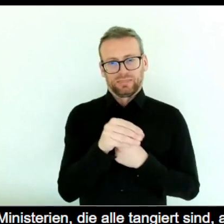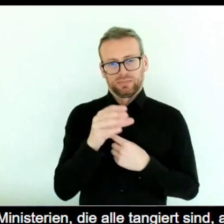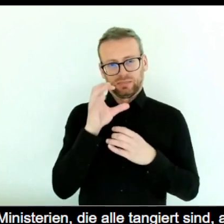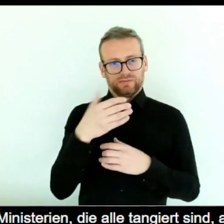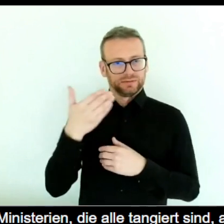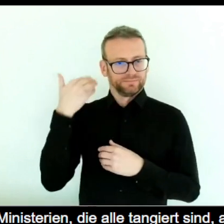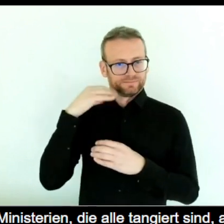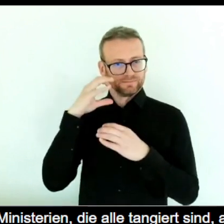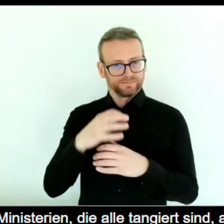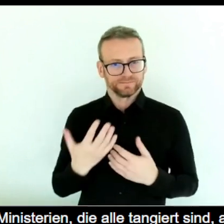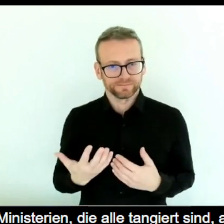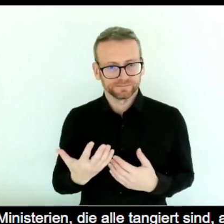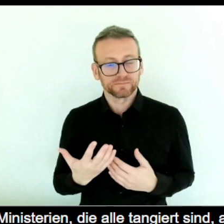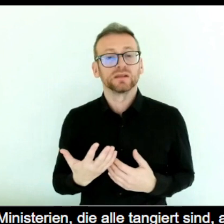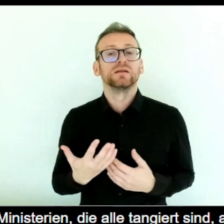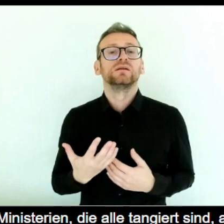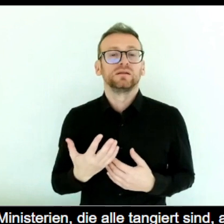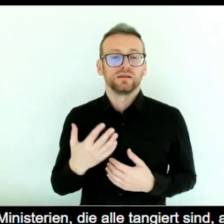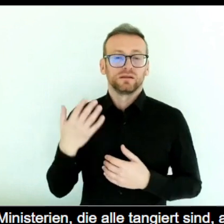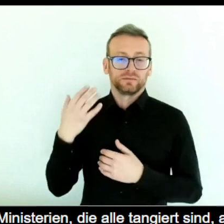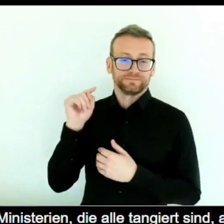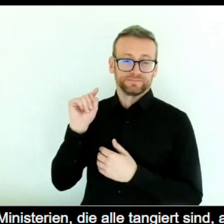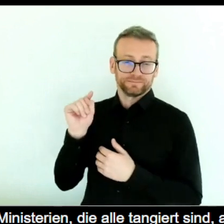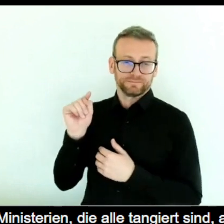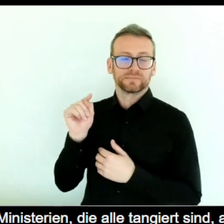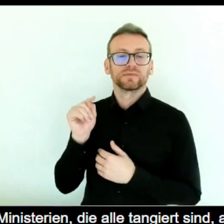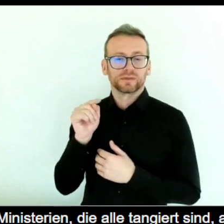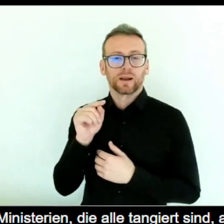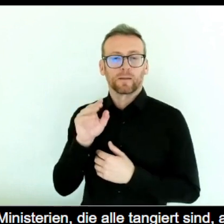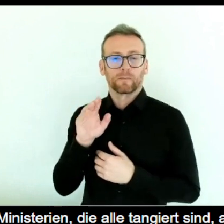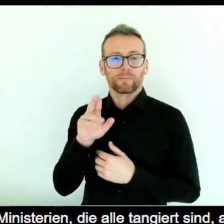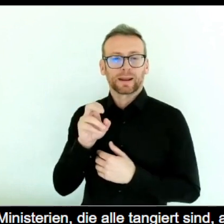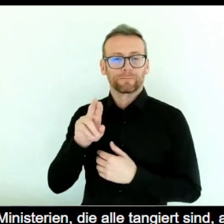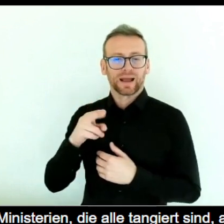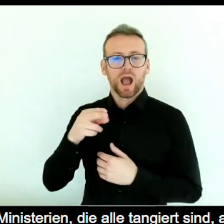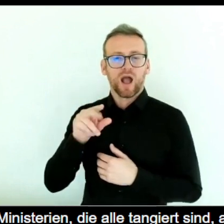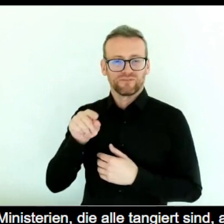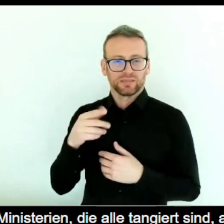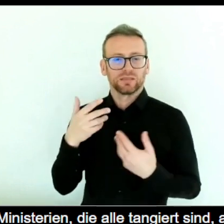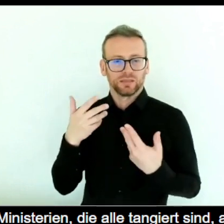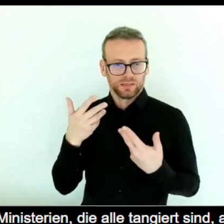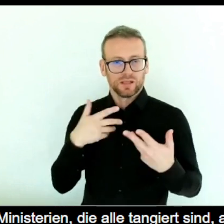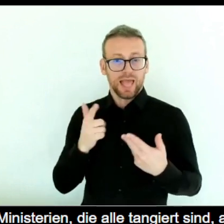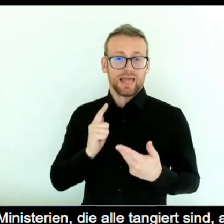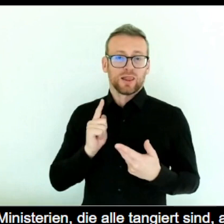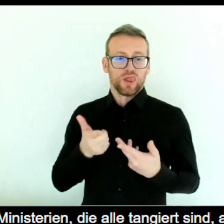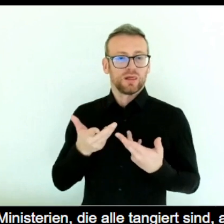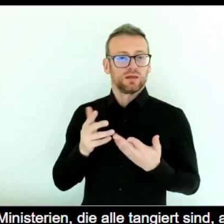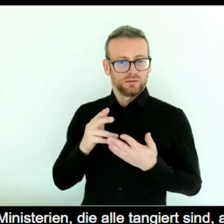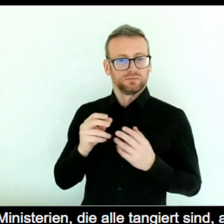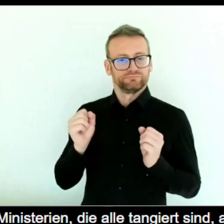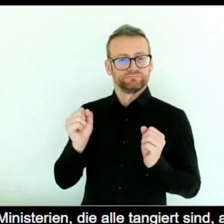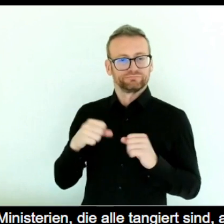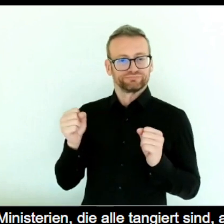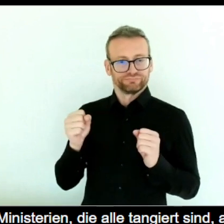Die haben sich auch entsprechend geäußert. Wir erwarten, dass jetzt die Fragen schnell geklärt werden. Und an uns soll es nicht scheitern. Also wenn